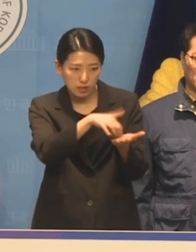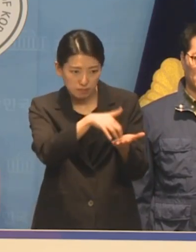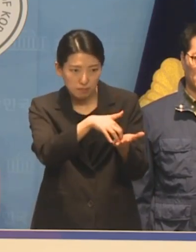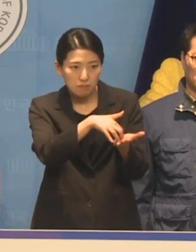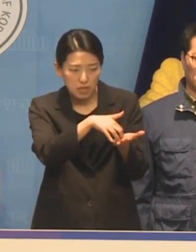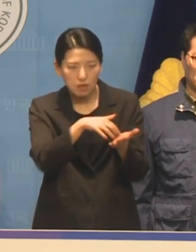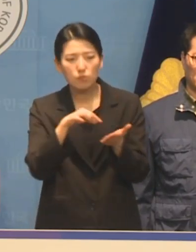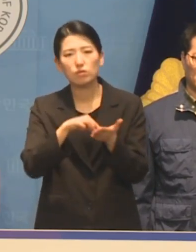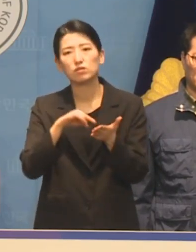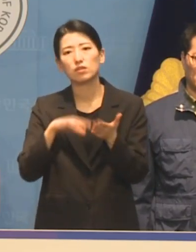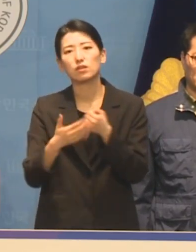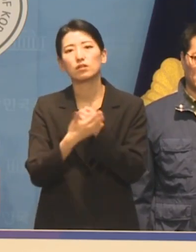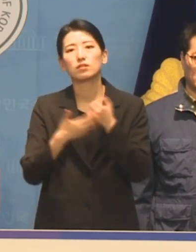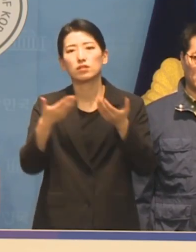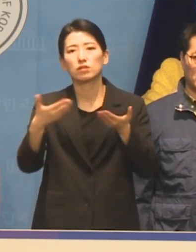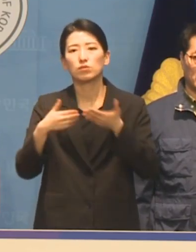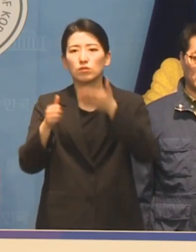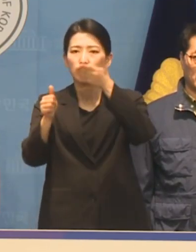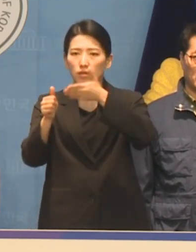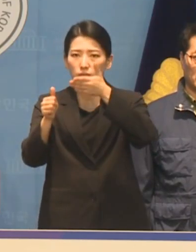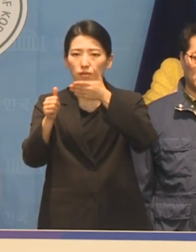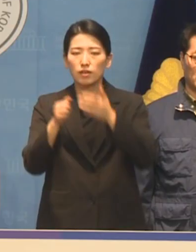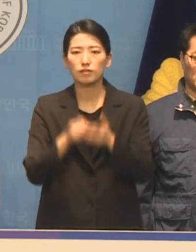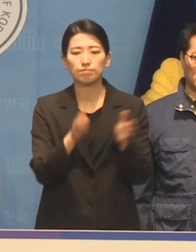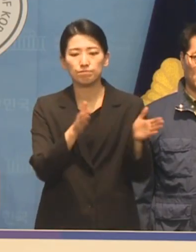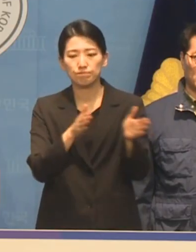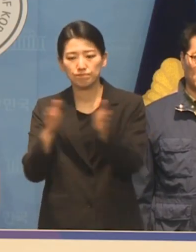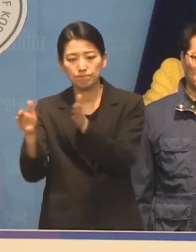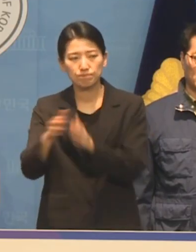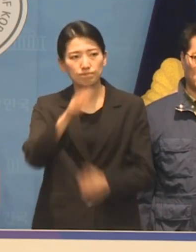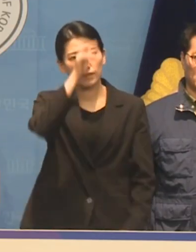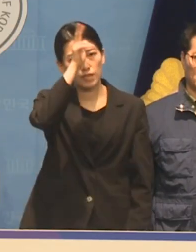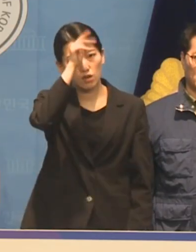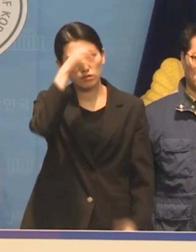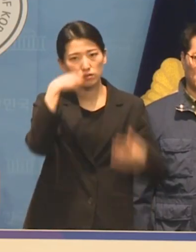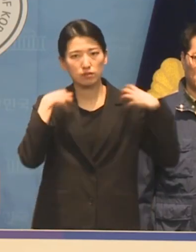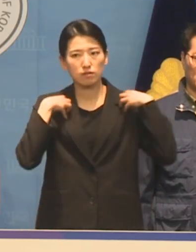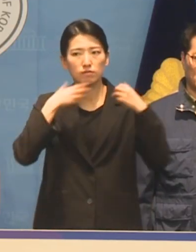바랍니다. 다음으로 경찰청에도 요구합니다.